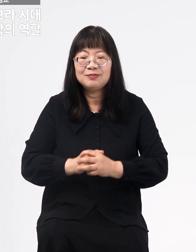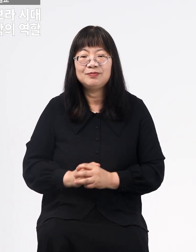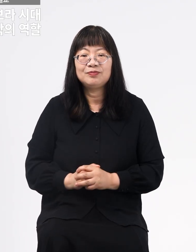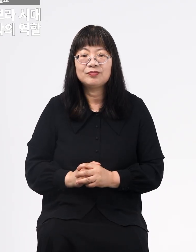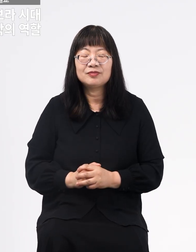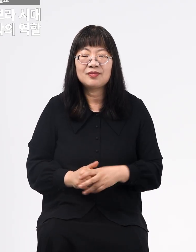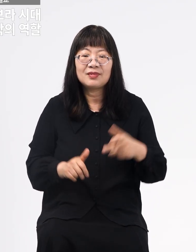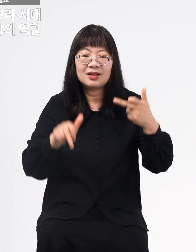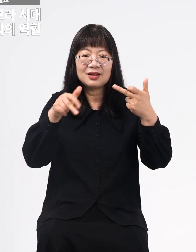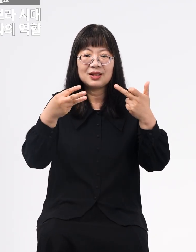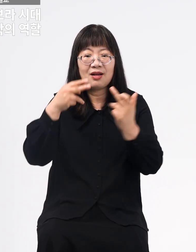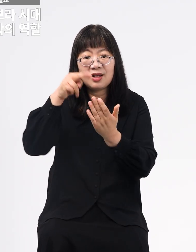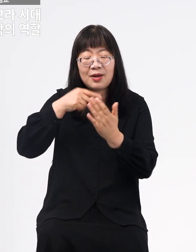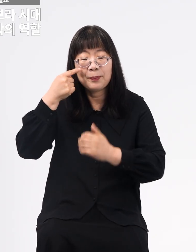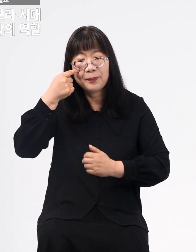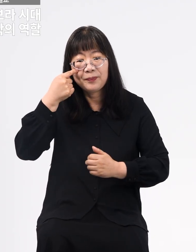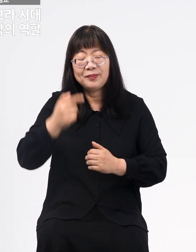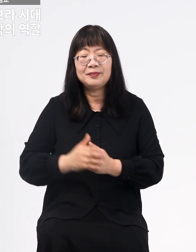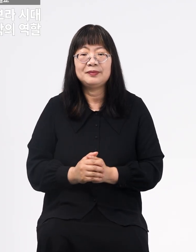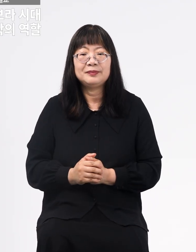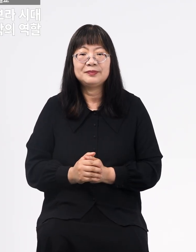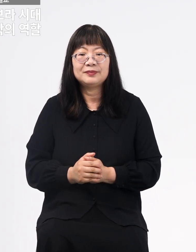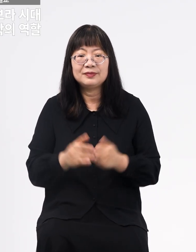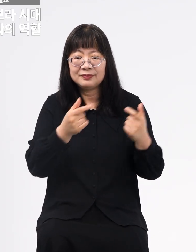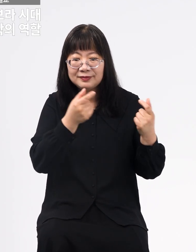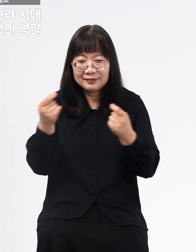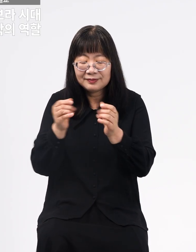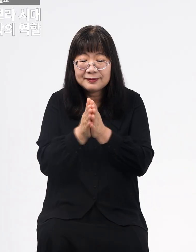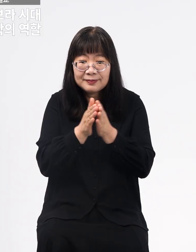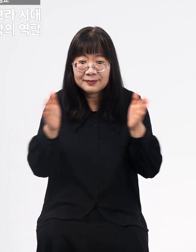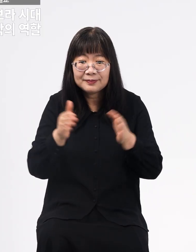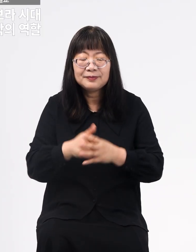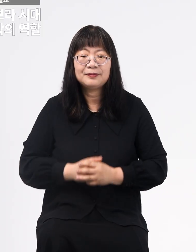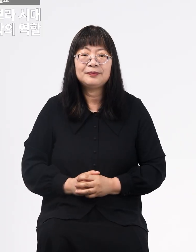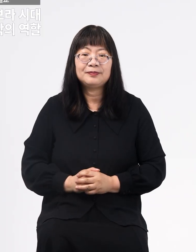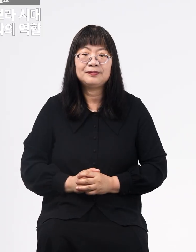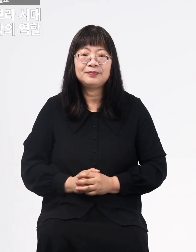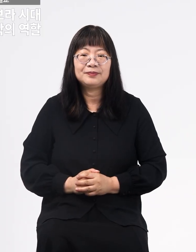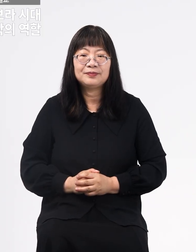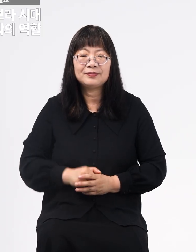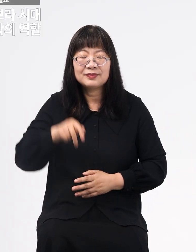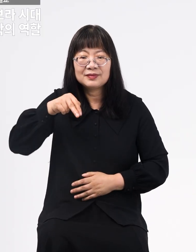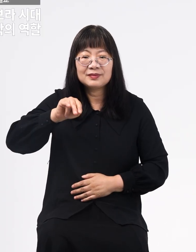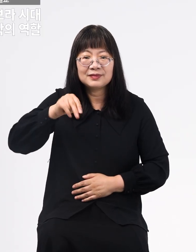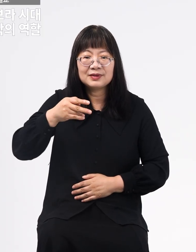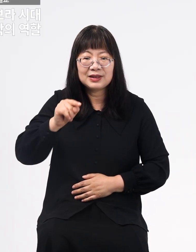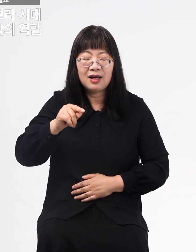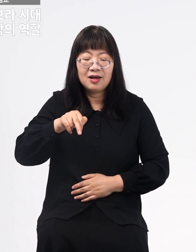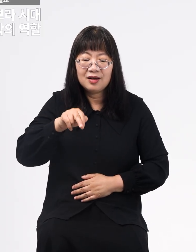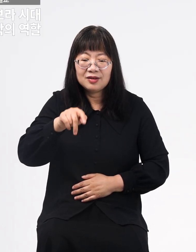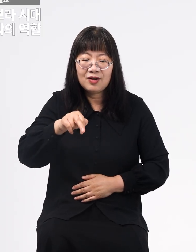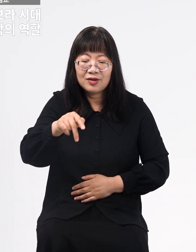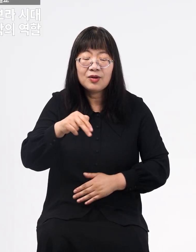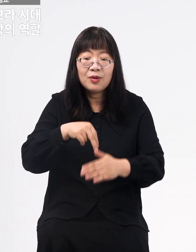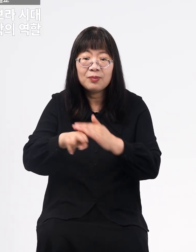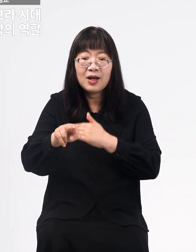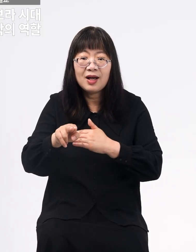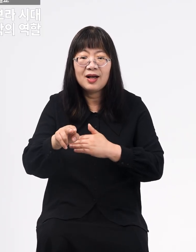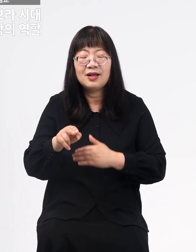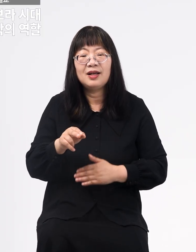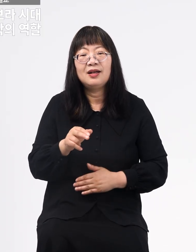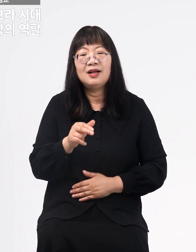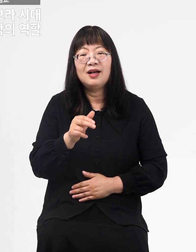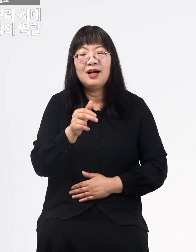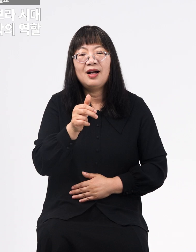자, 17절을 한번 볼까요? 다 같이 시작. 시스라가 걸어서 도망하여 겐 사람 헤벨의